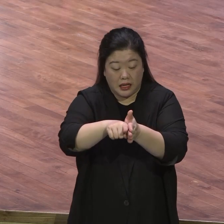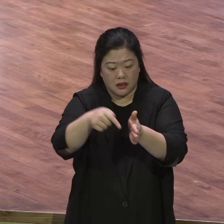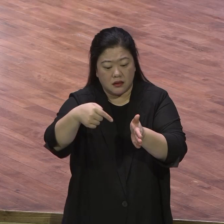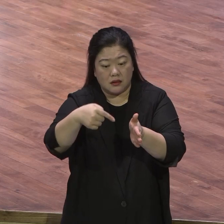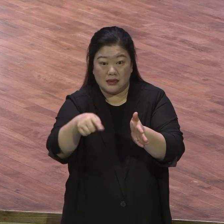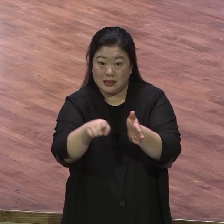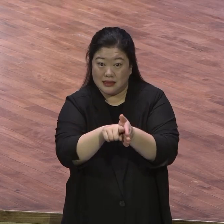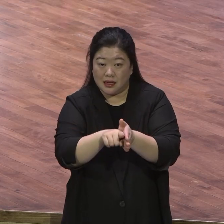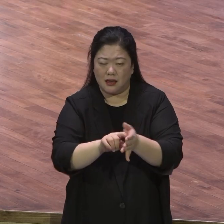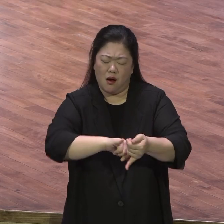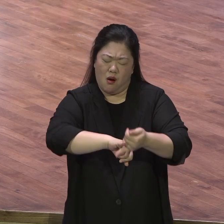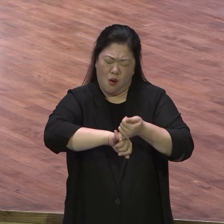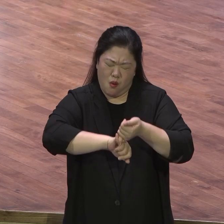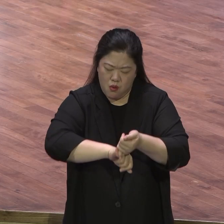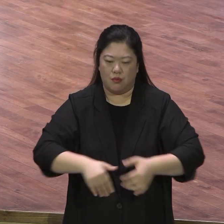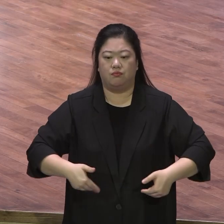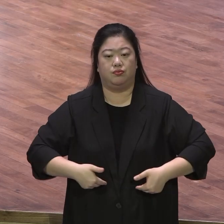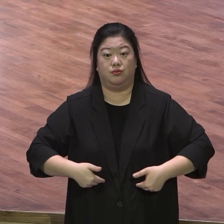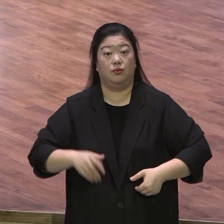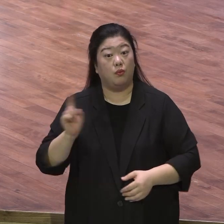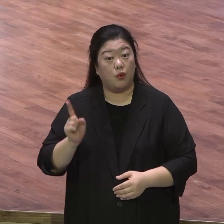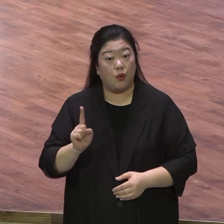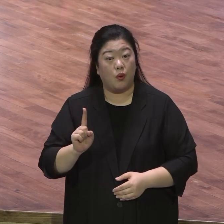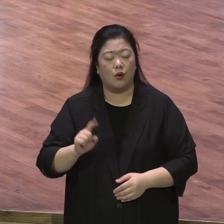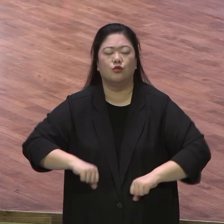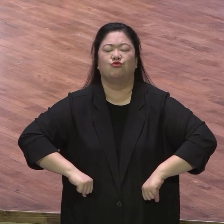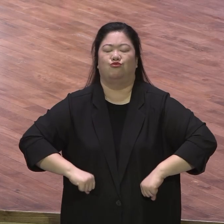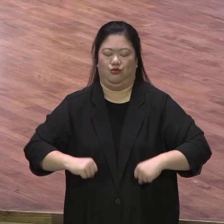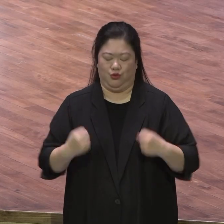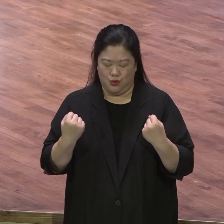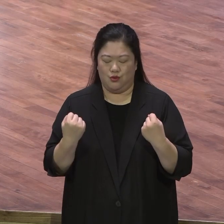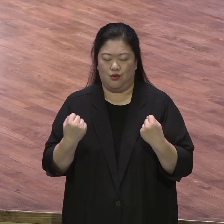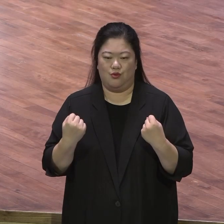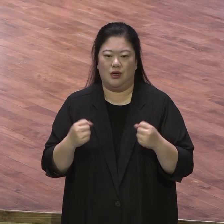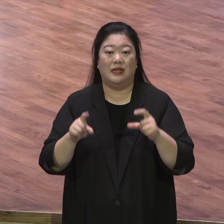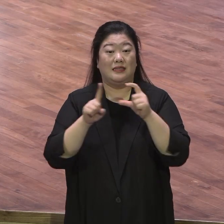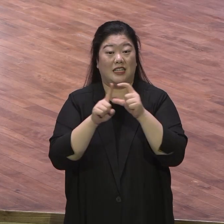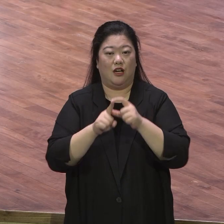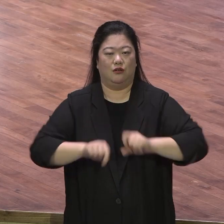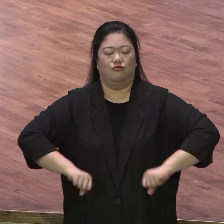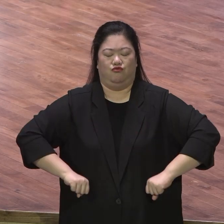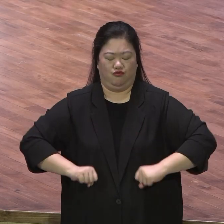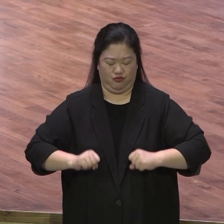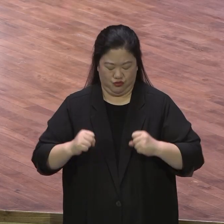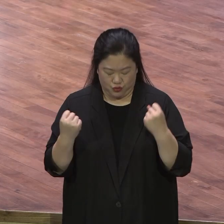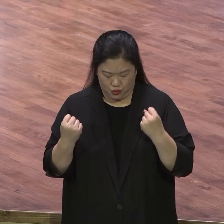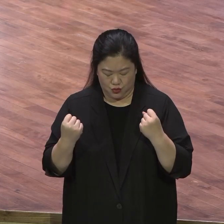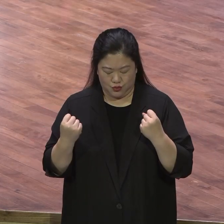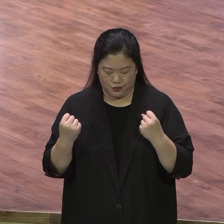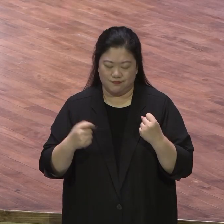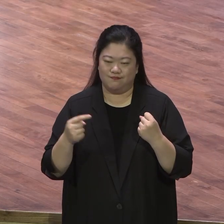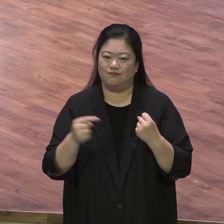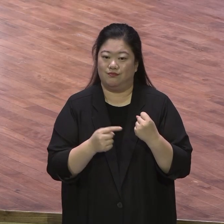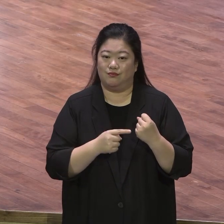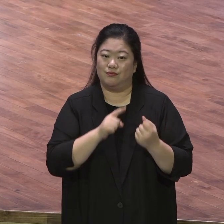없어요 그게 뭡니까 바로 순종이에요 순종 순종이 제사보다 낫다